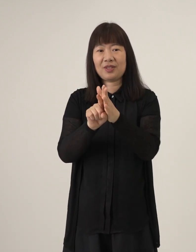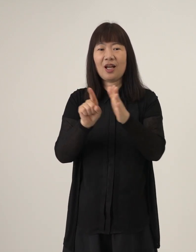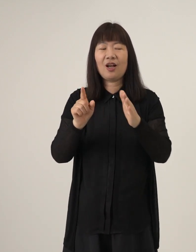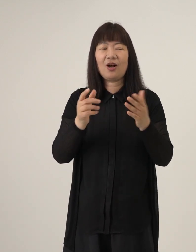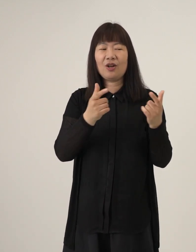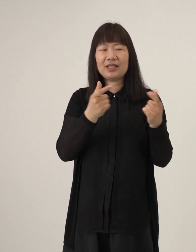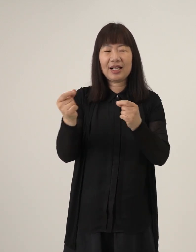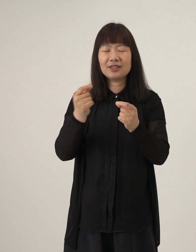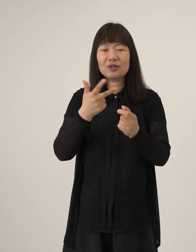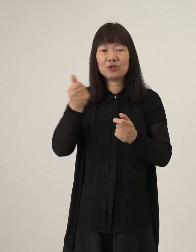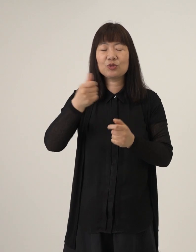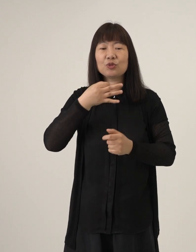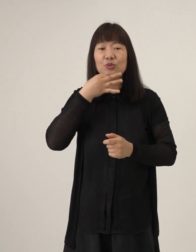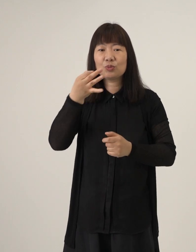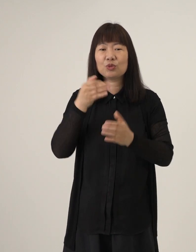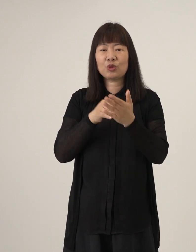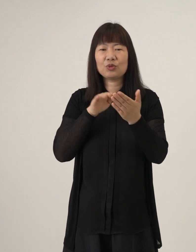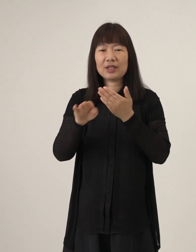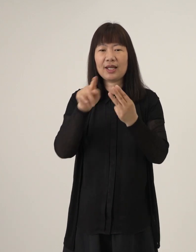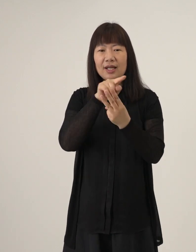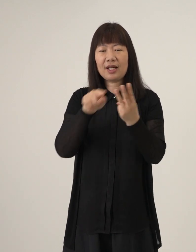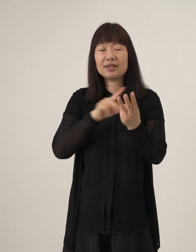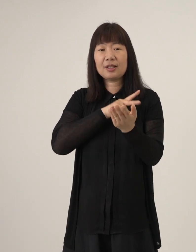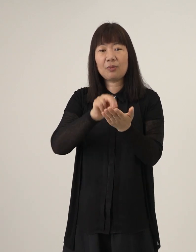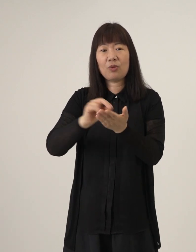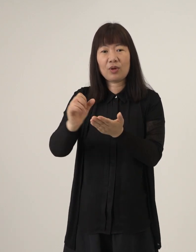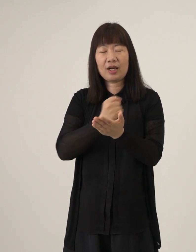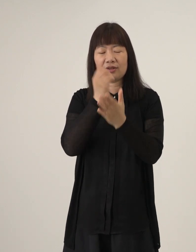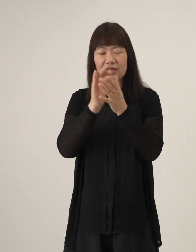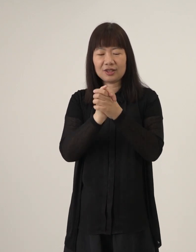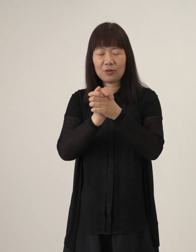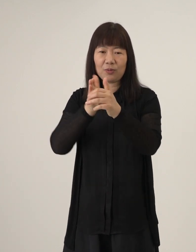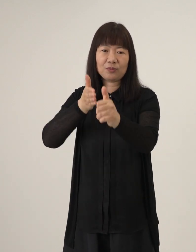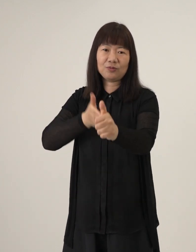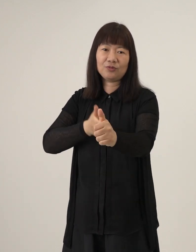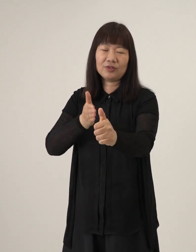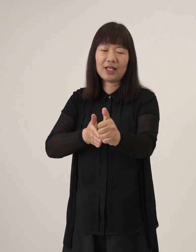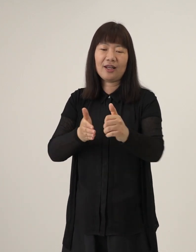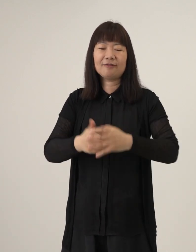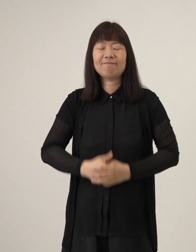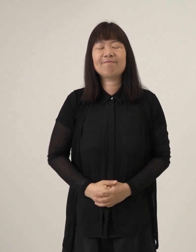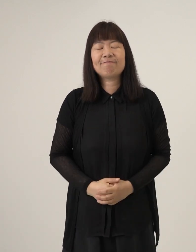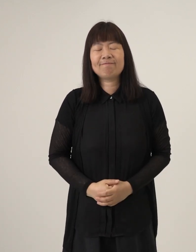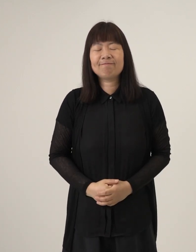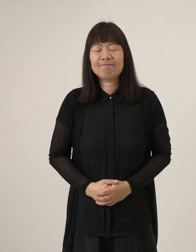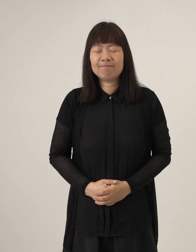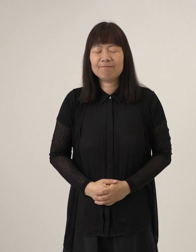우리 한번 주여 부른 다음에 이 세 가지 제목 놓고 기도합니다. 주여.